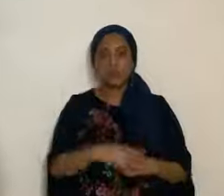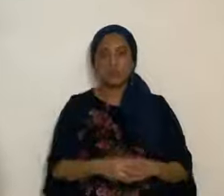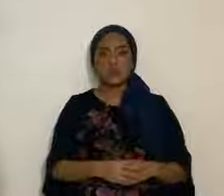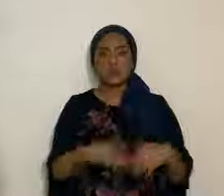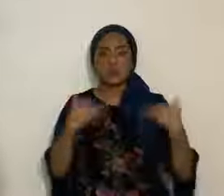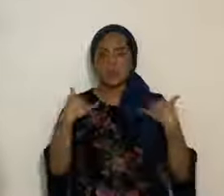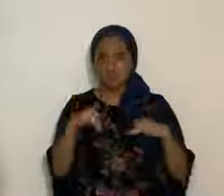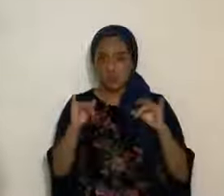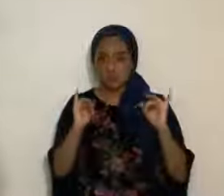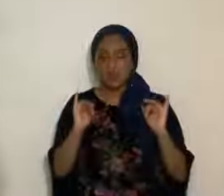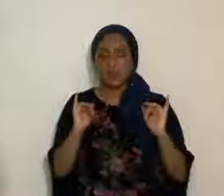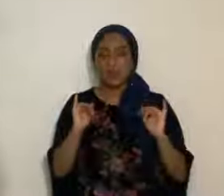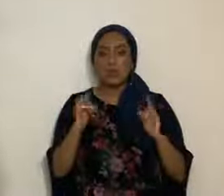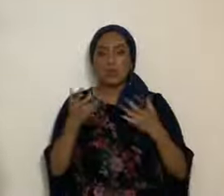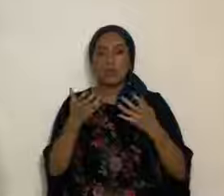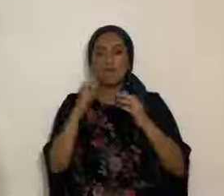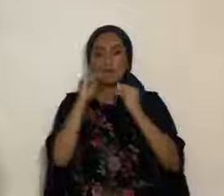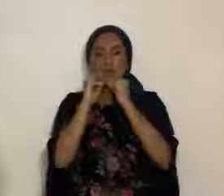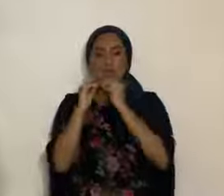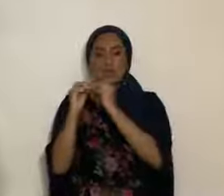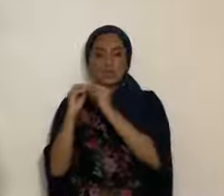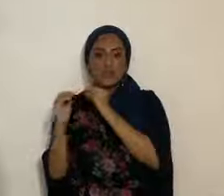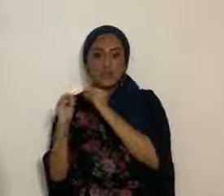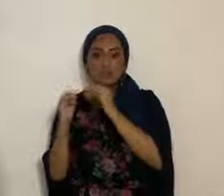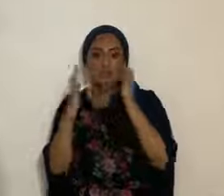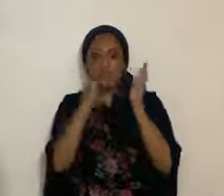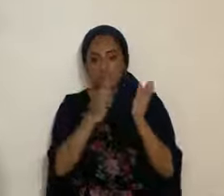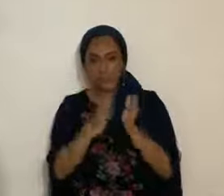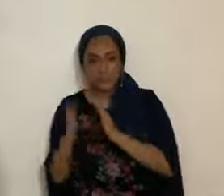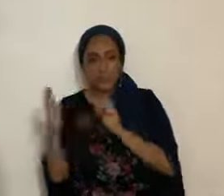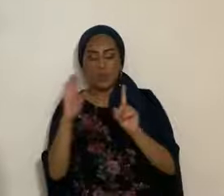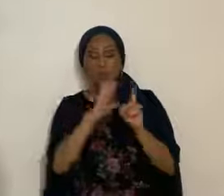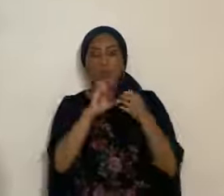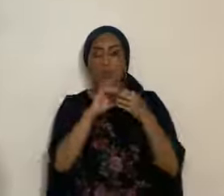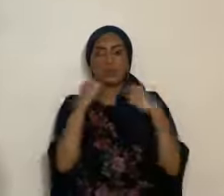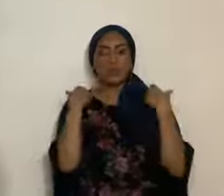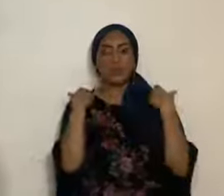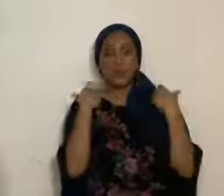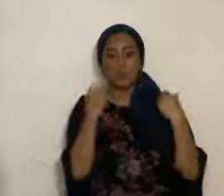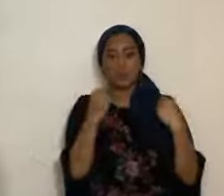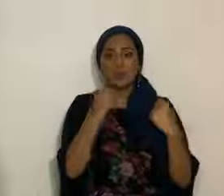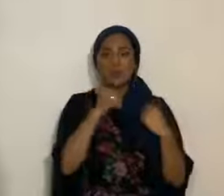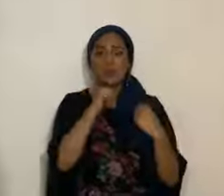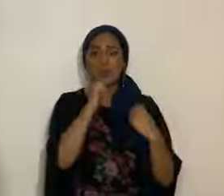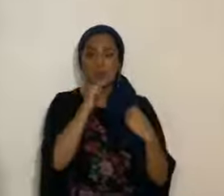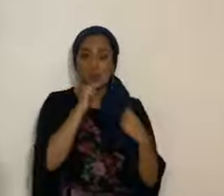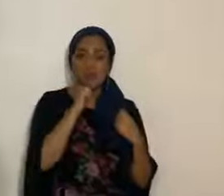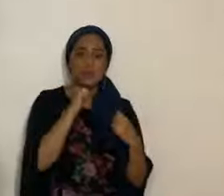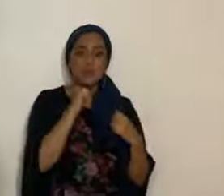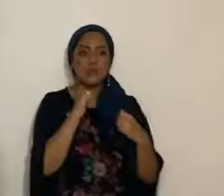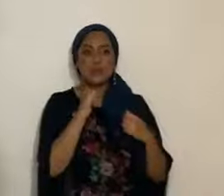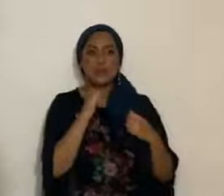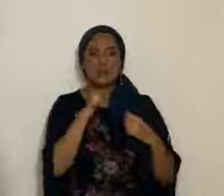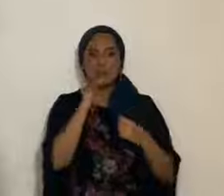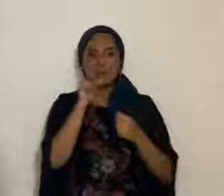aún deseaba arreglar las cosas conforme a sus fuerzas y no permitiendo que el